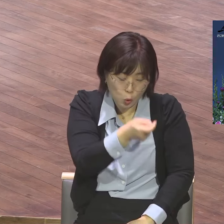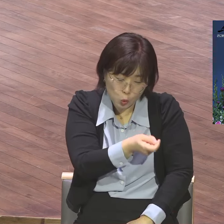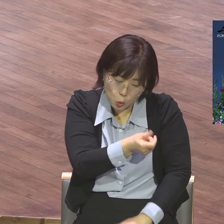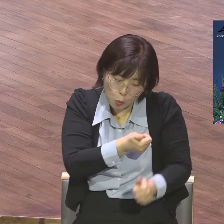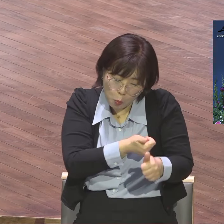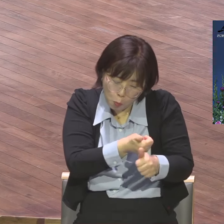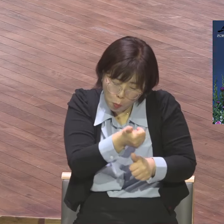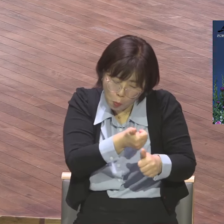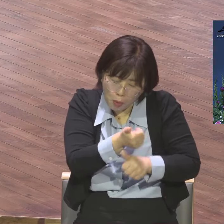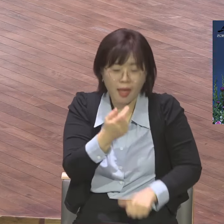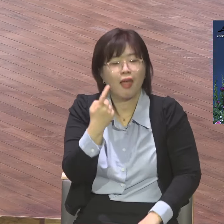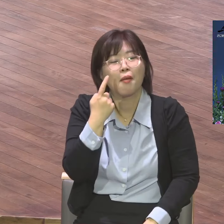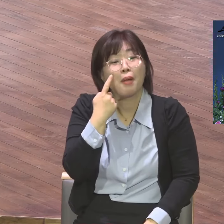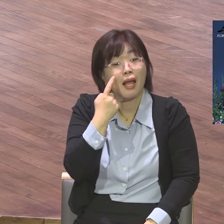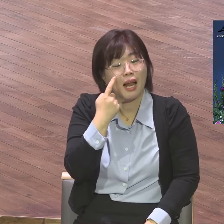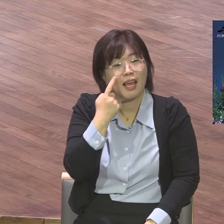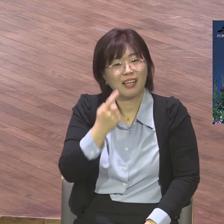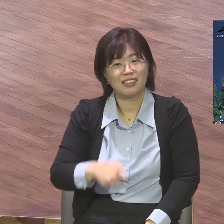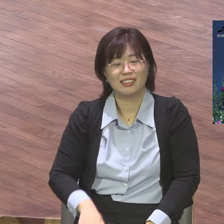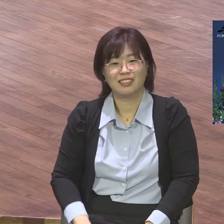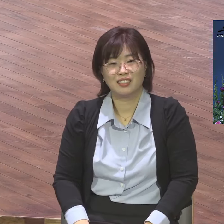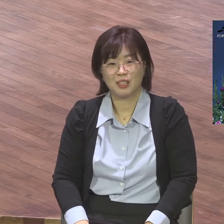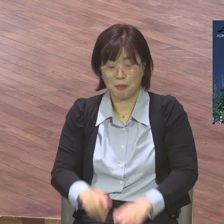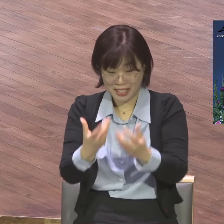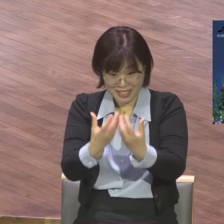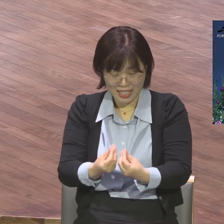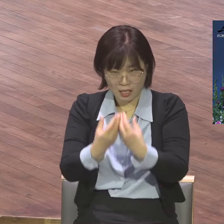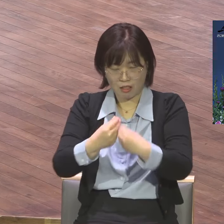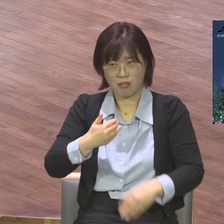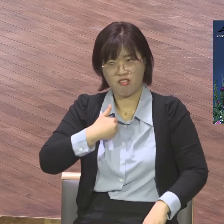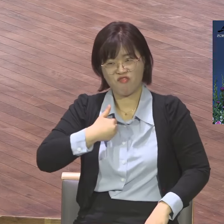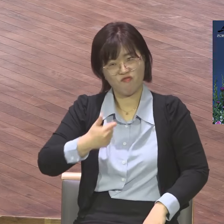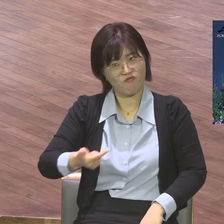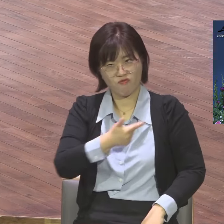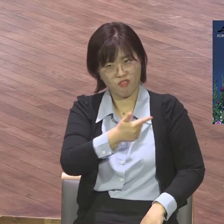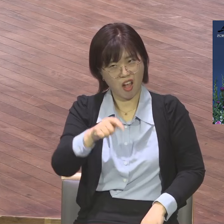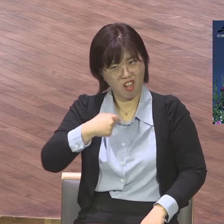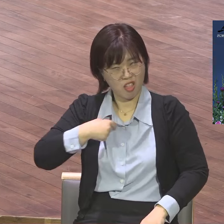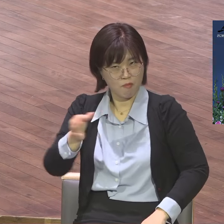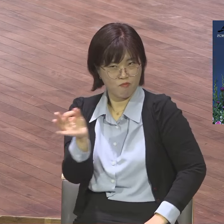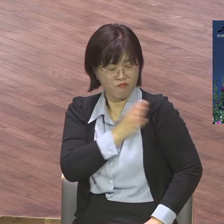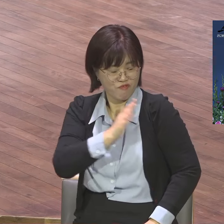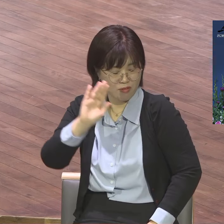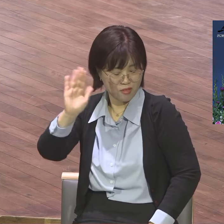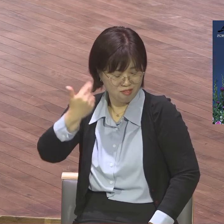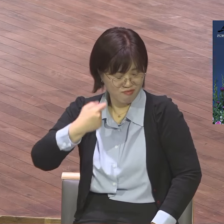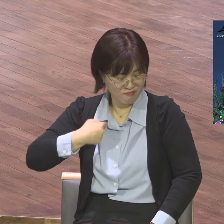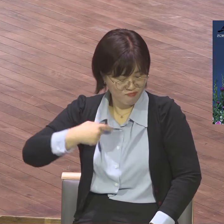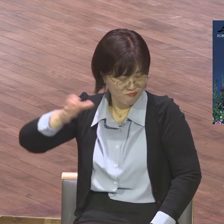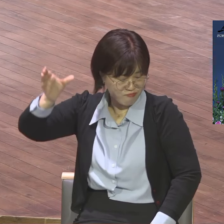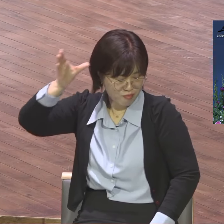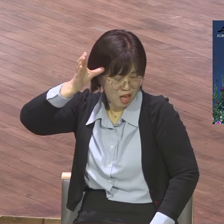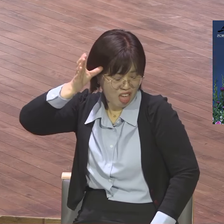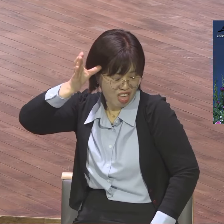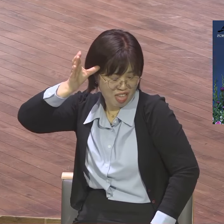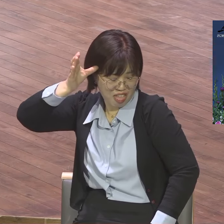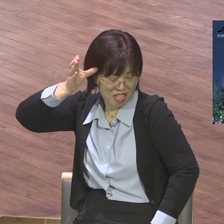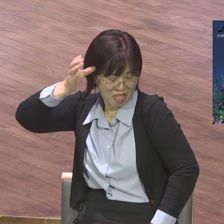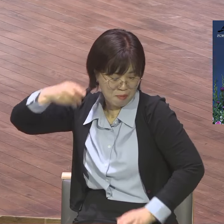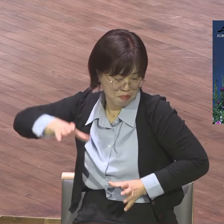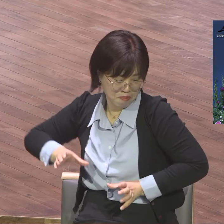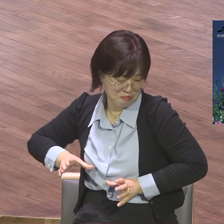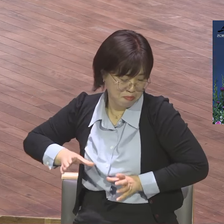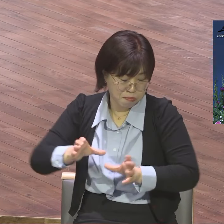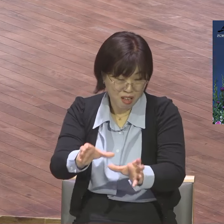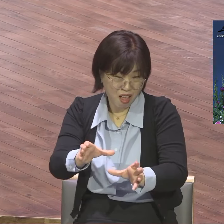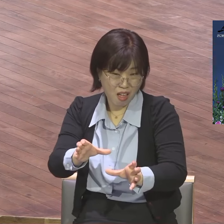어디든지 무엇을 하든지 하는 것마다 계속 실패. 그럼 계속 실패 개념밖에 아무 자신감이 없어. 말씀을 들어도 내